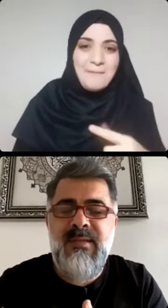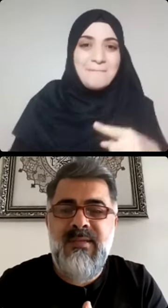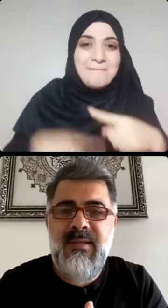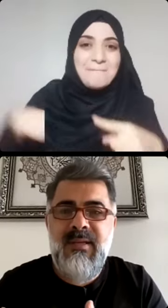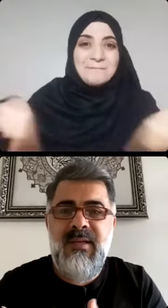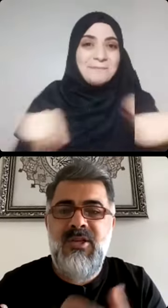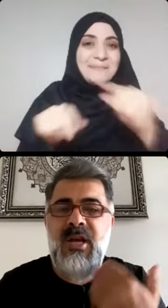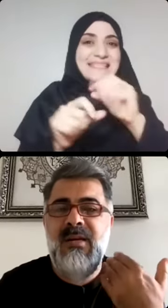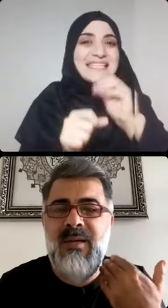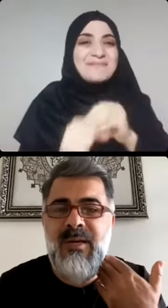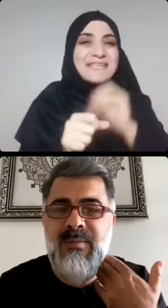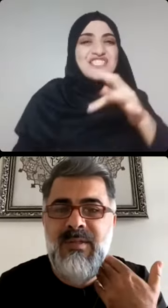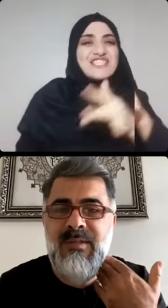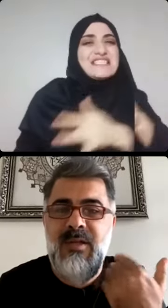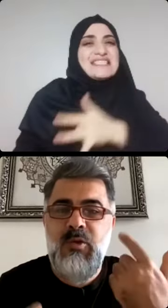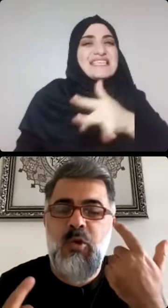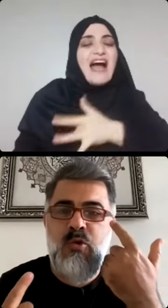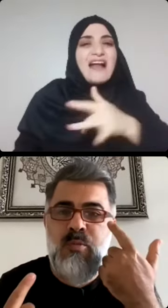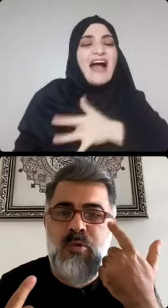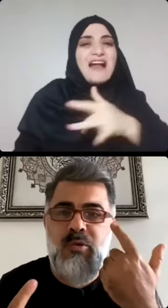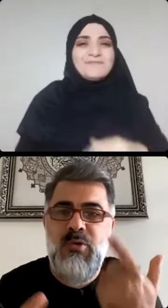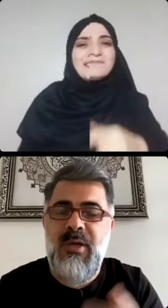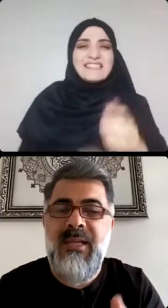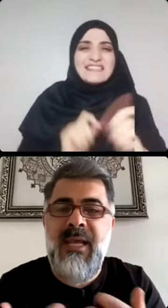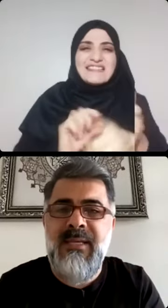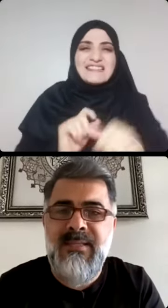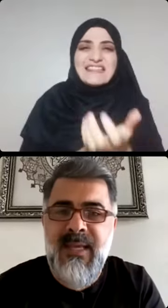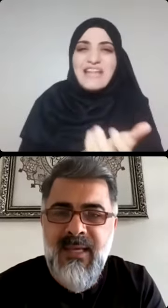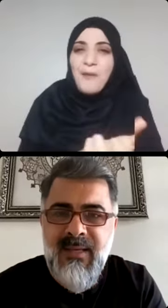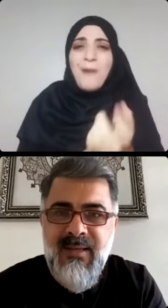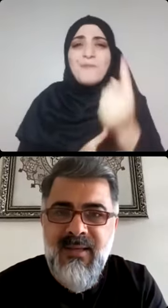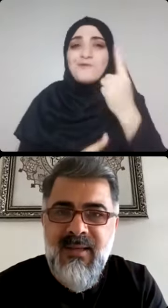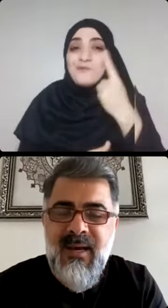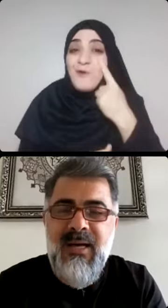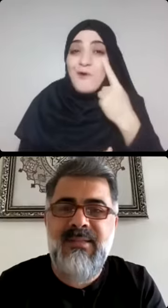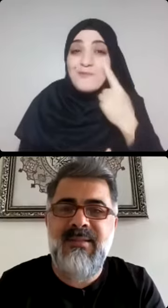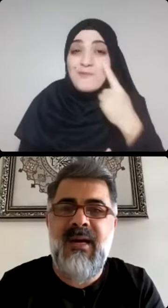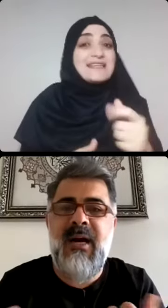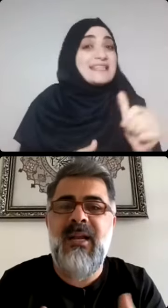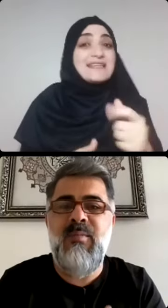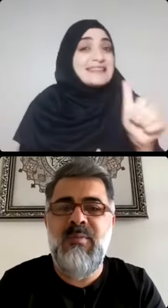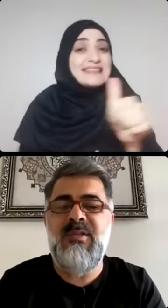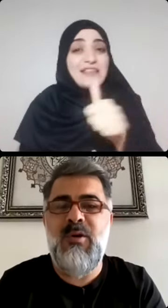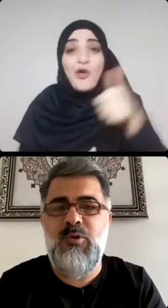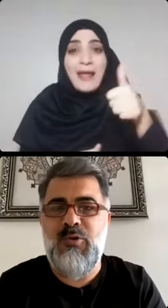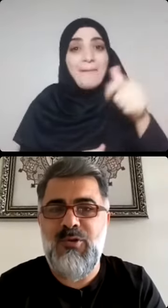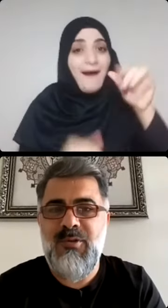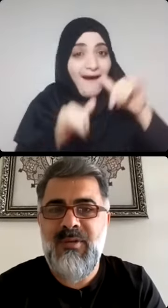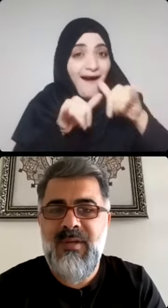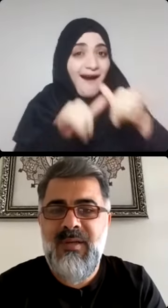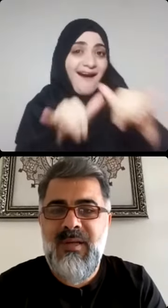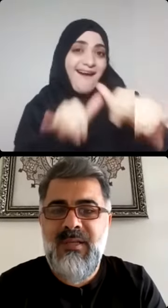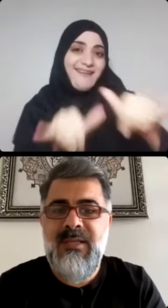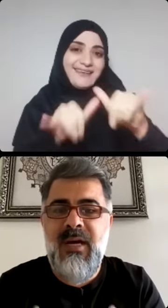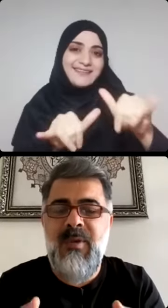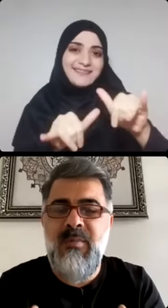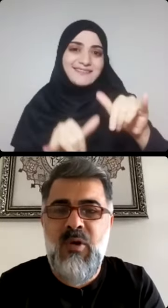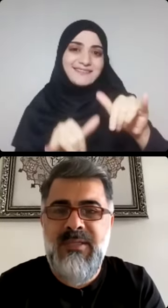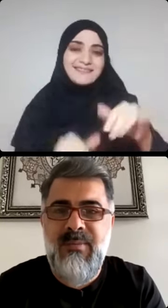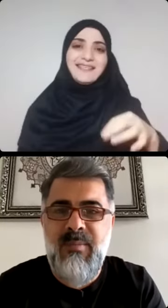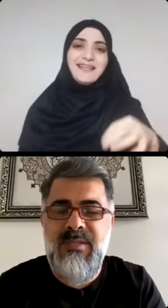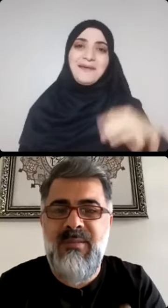kalbimiz, şah damarımız, gözümüz neyse aslında haremimiz de odur.